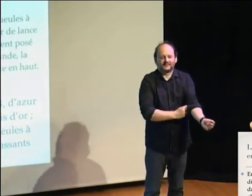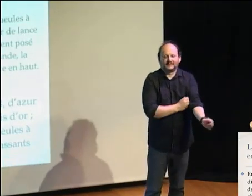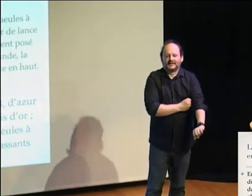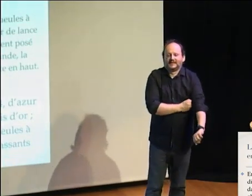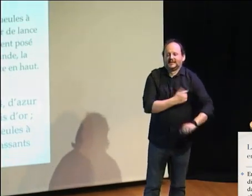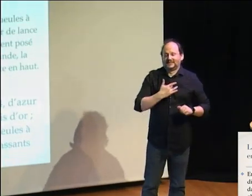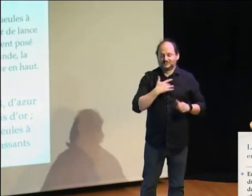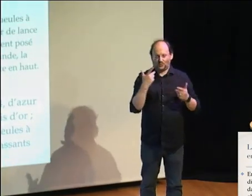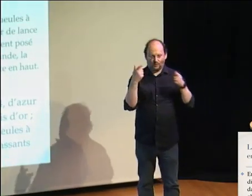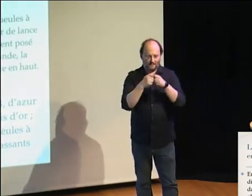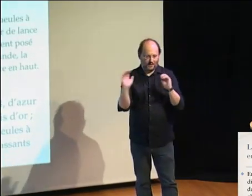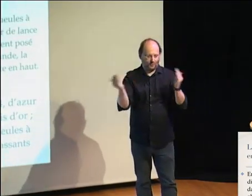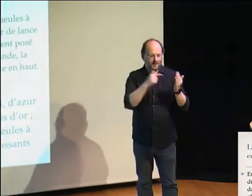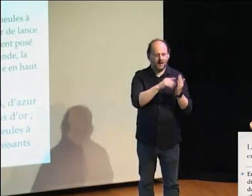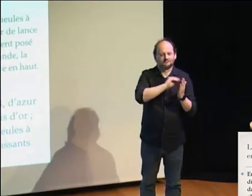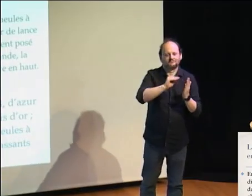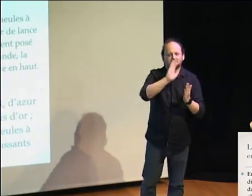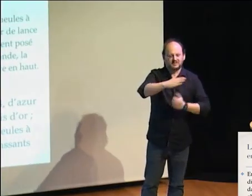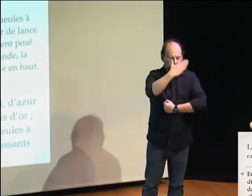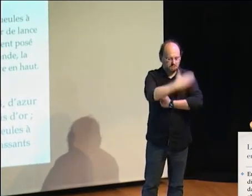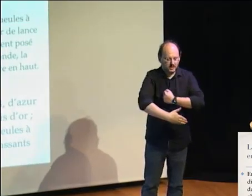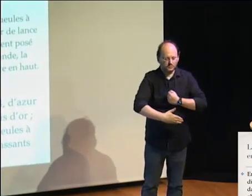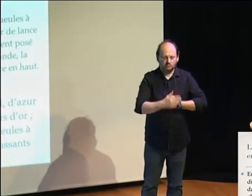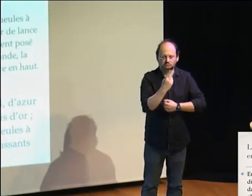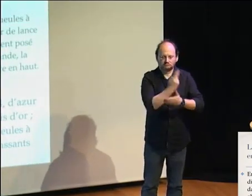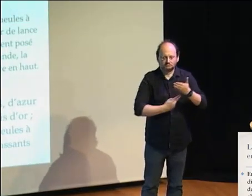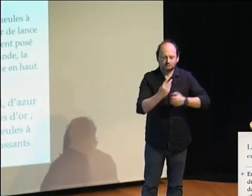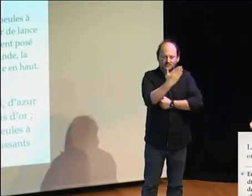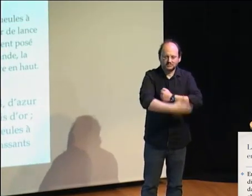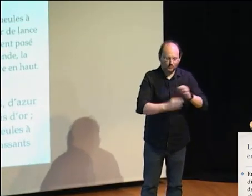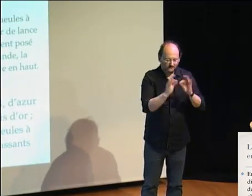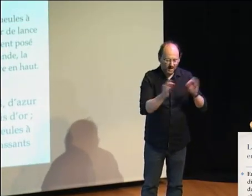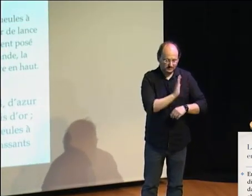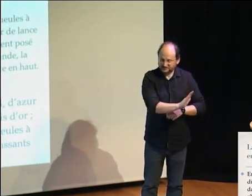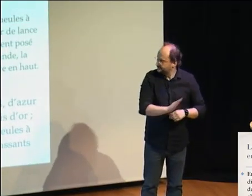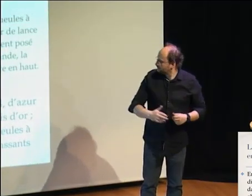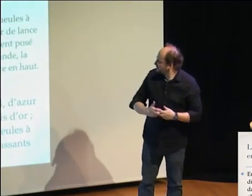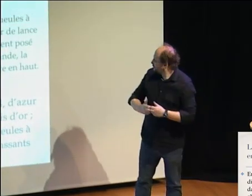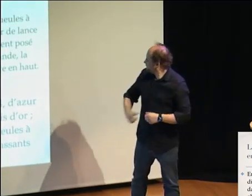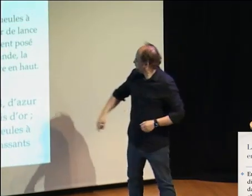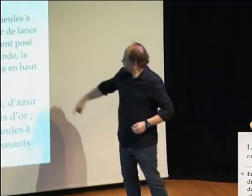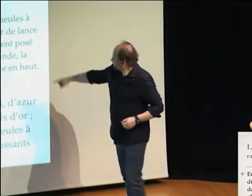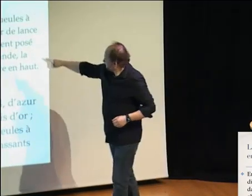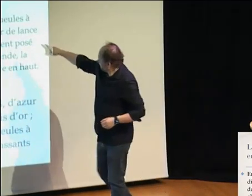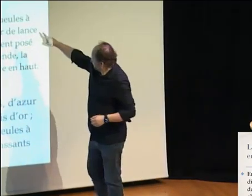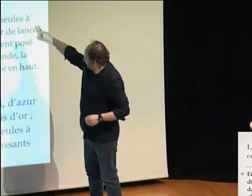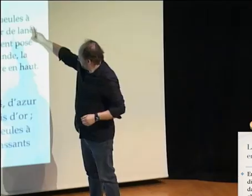liés à la couleur, qui est en rapport avec la couleur de la nature. Et dans les blasons, vous voyez qu'il y